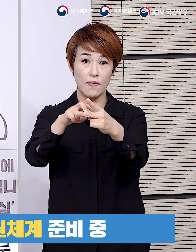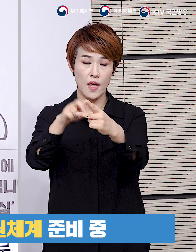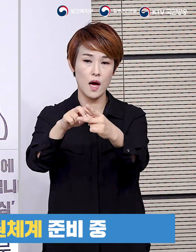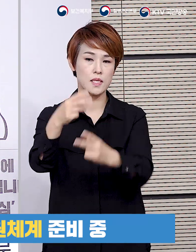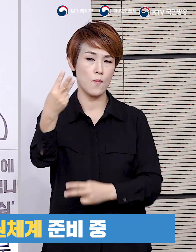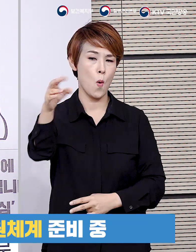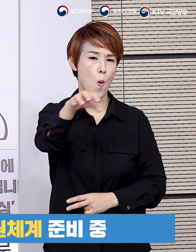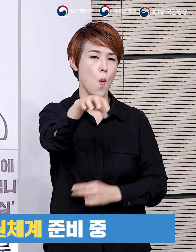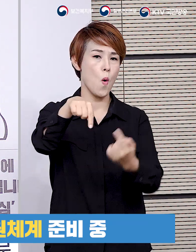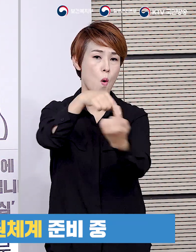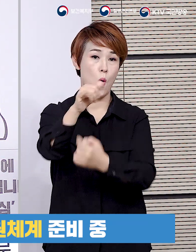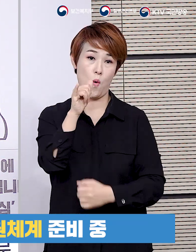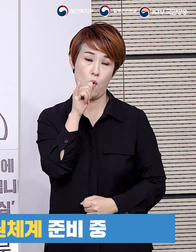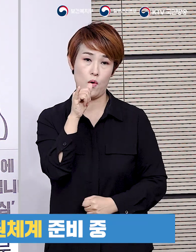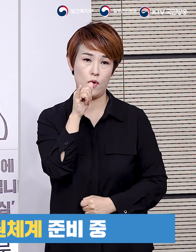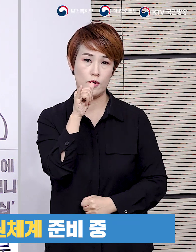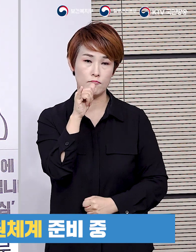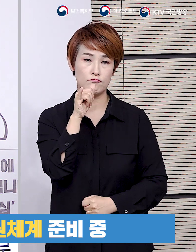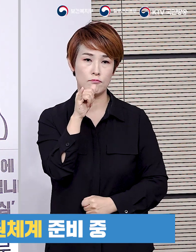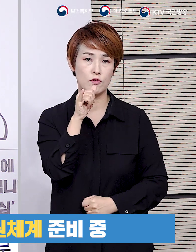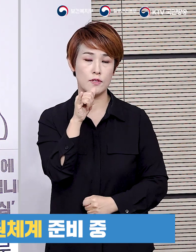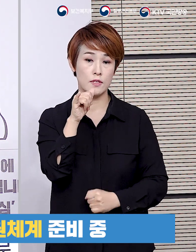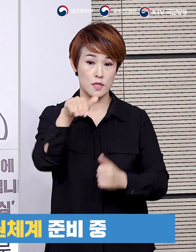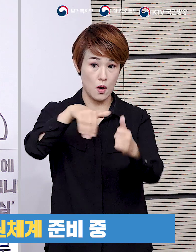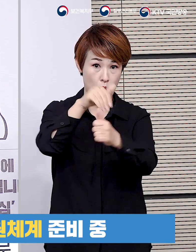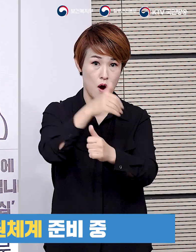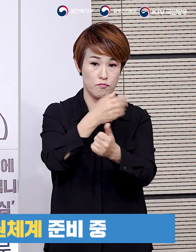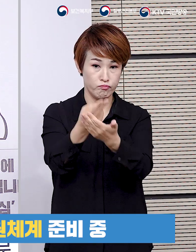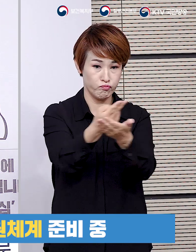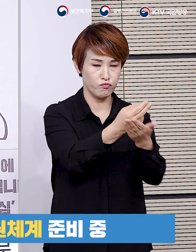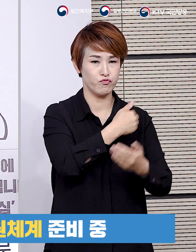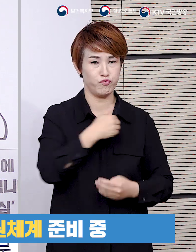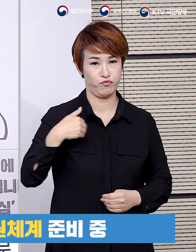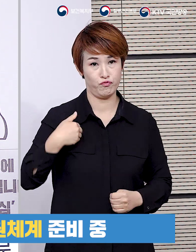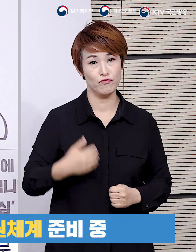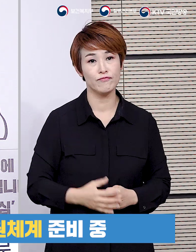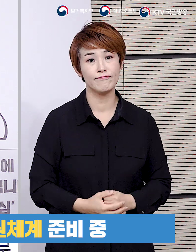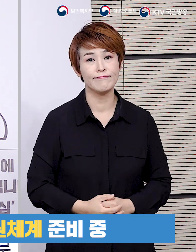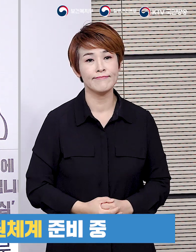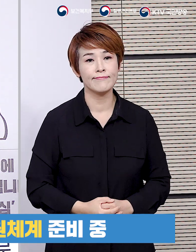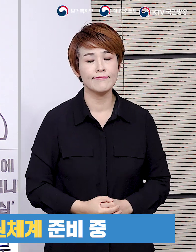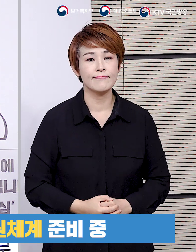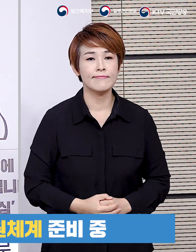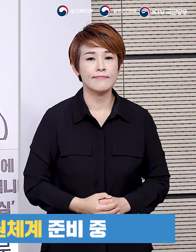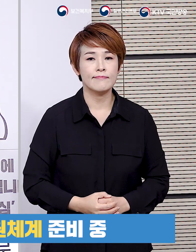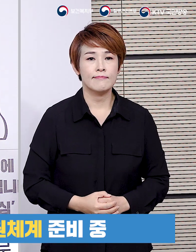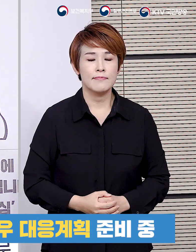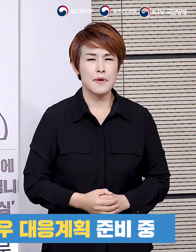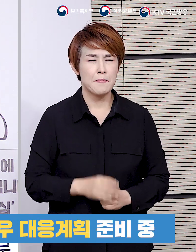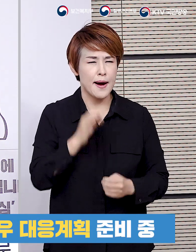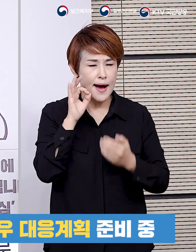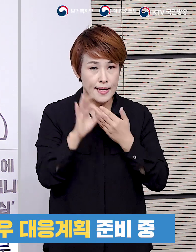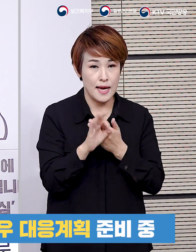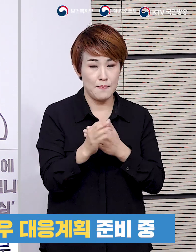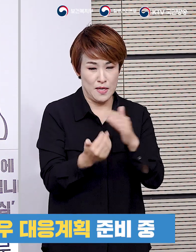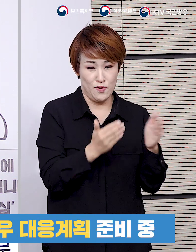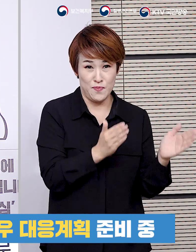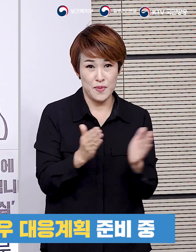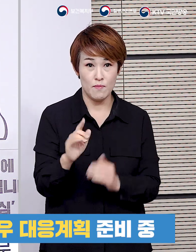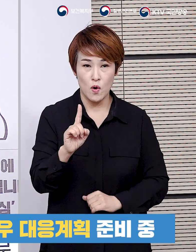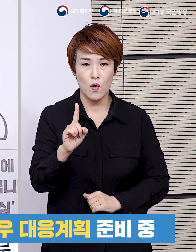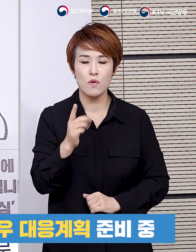생활치료센터도 3개소를 운영 중으로 수용 여력은 충분한 상태라고 보고 있습니다. 만일의